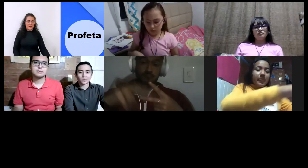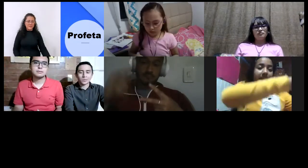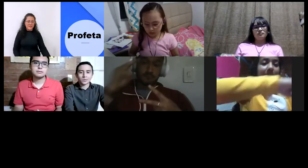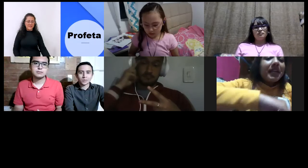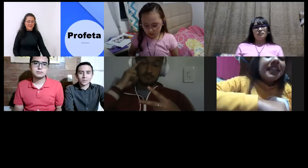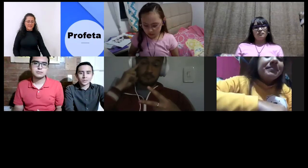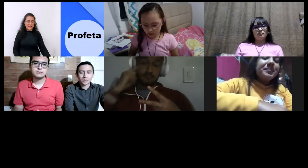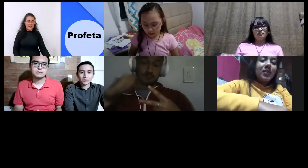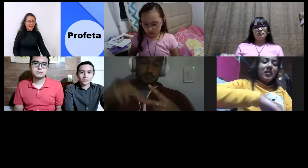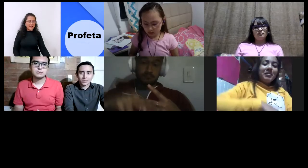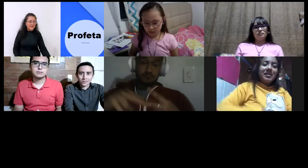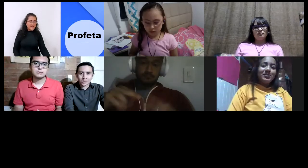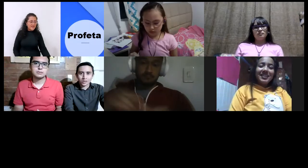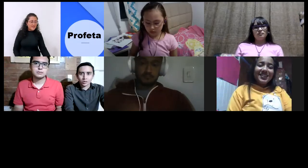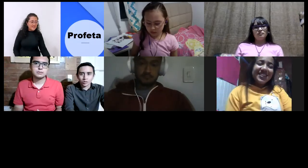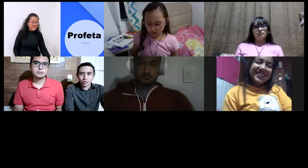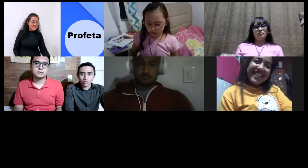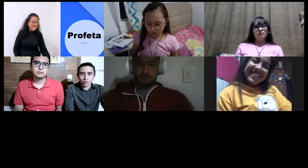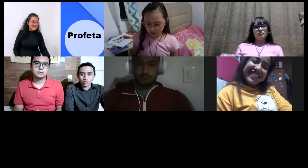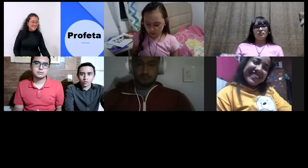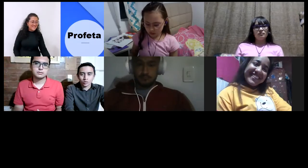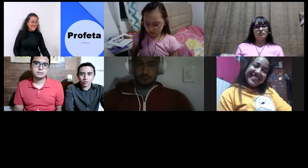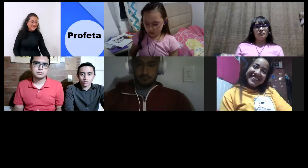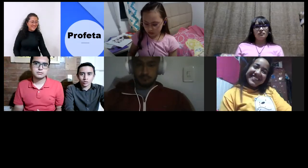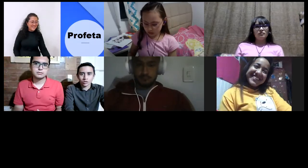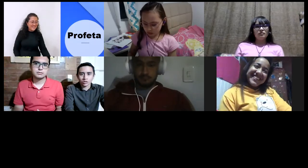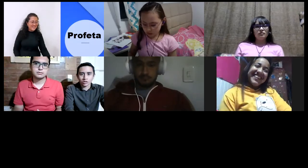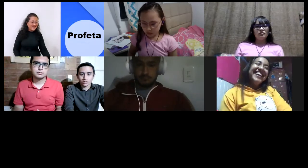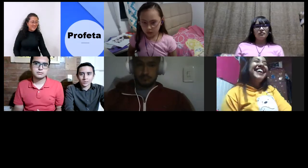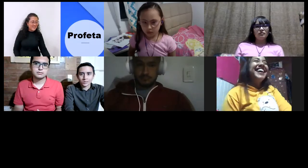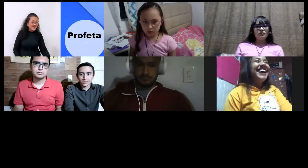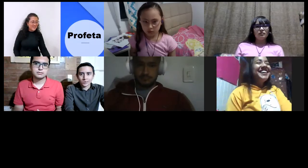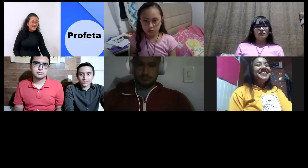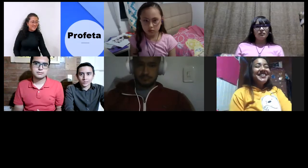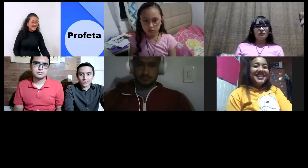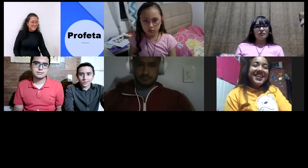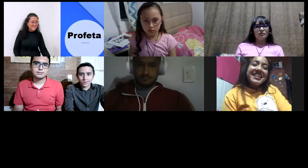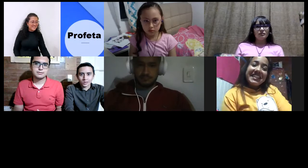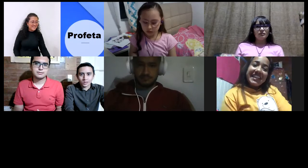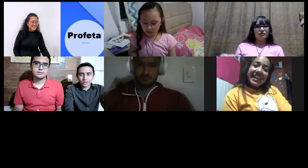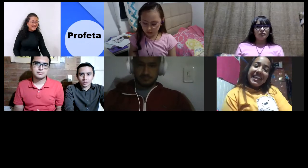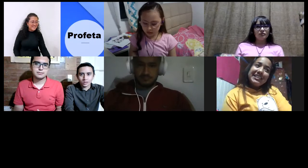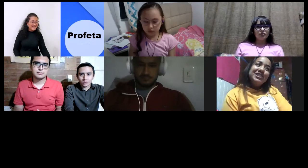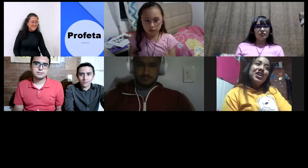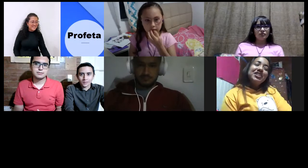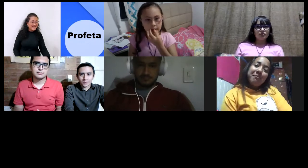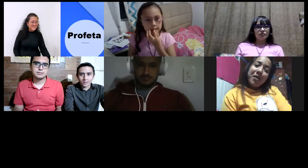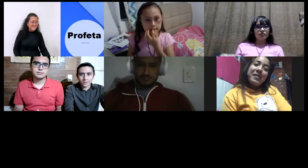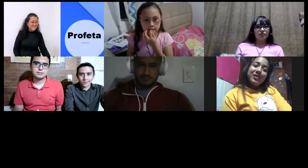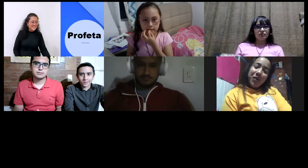Muy bien. Una pregunta curiosa. Sí, Yo quiero decir, yo te prometo